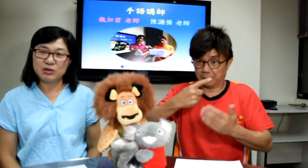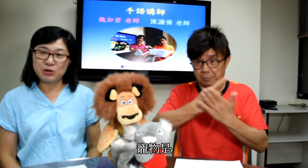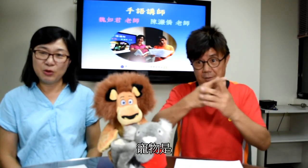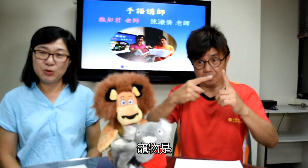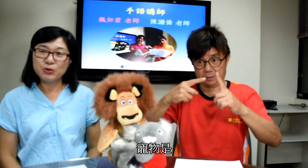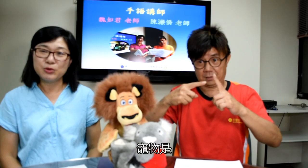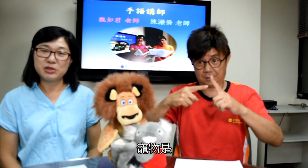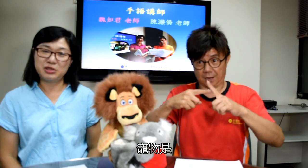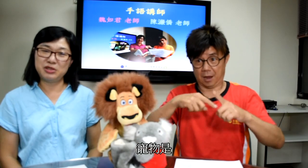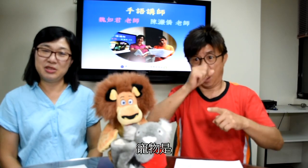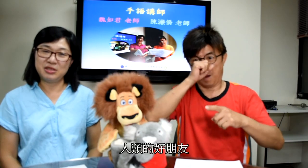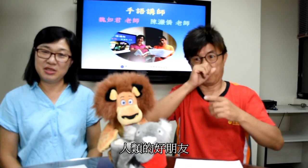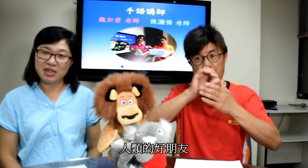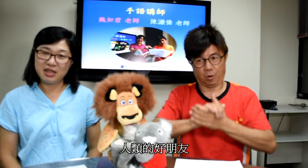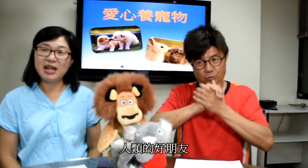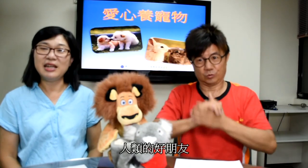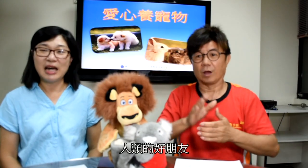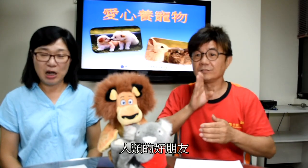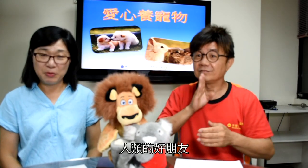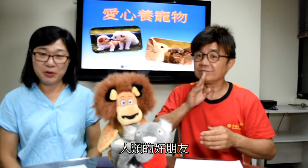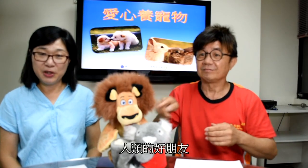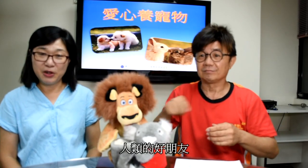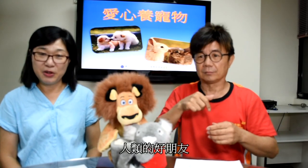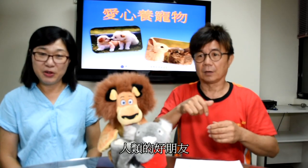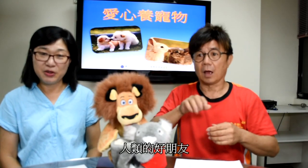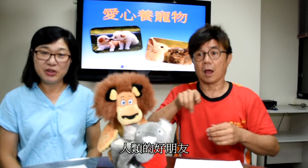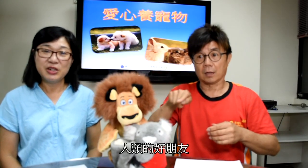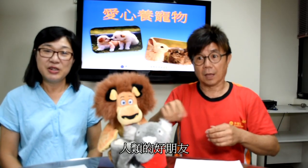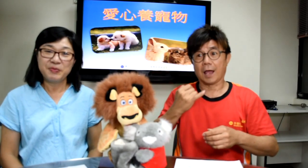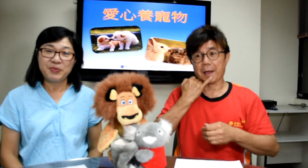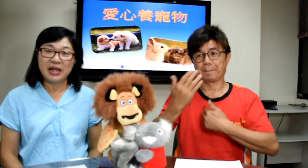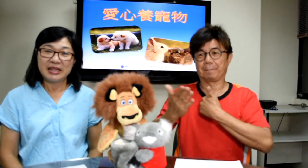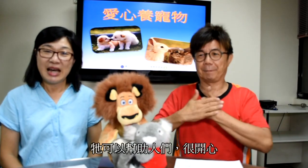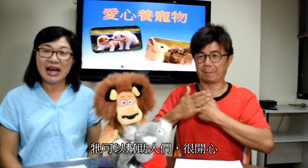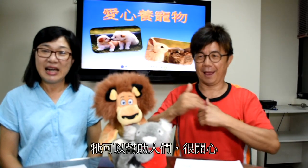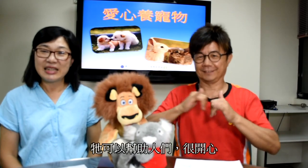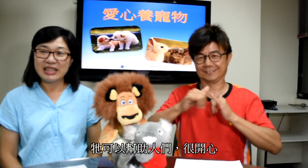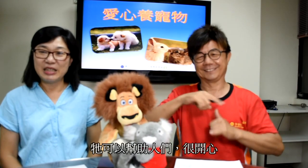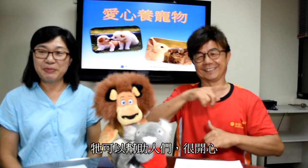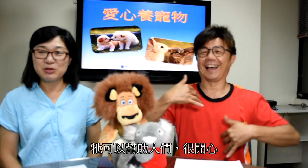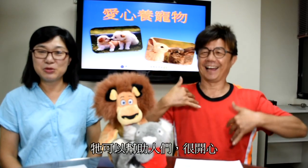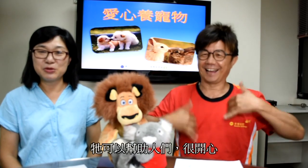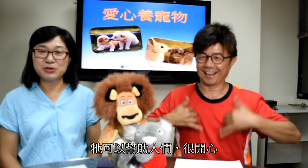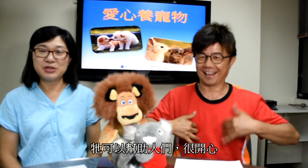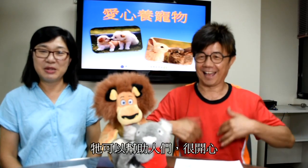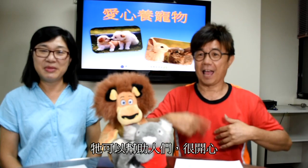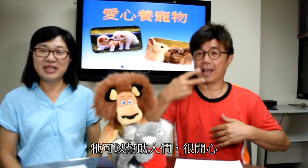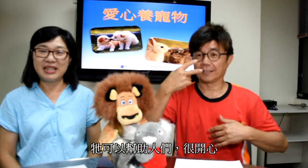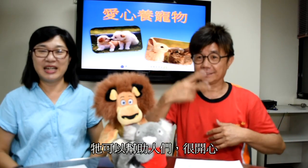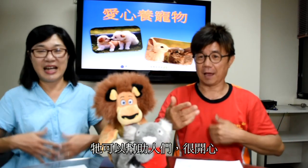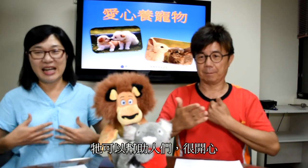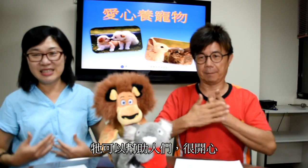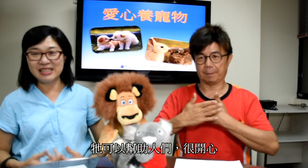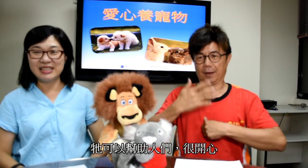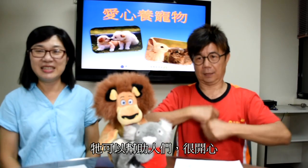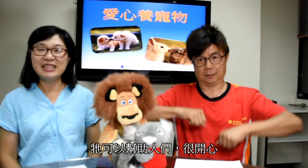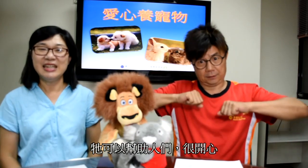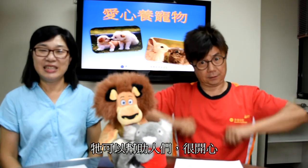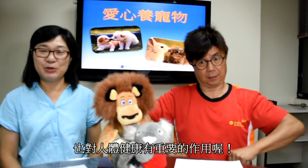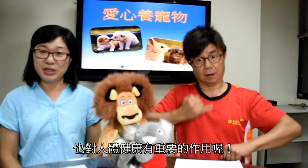宠物是人类的好朋友。它可以帮助人们很开心，也对人